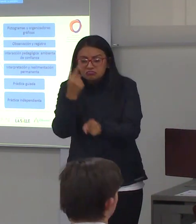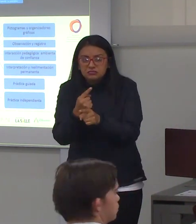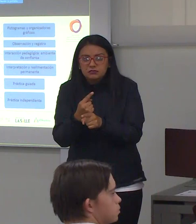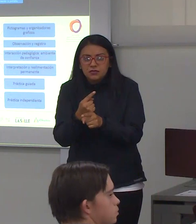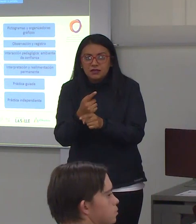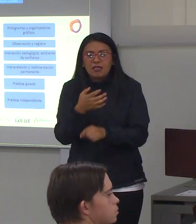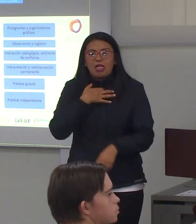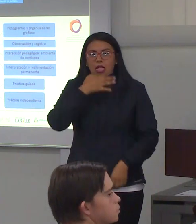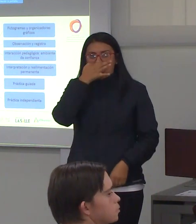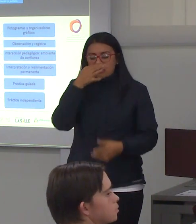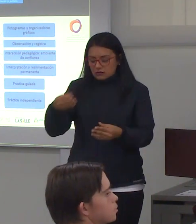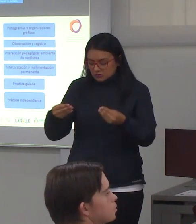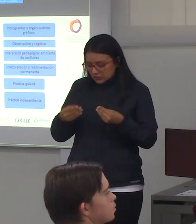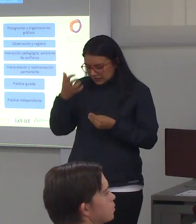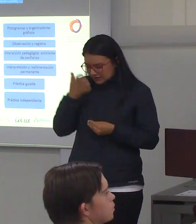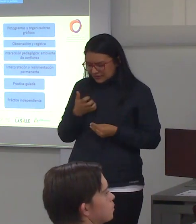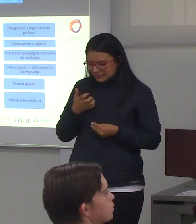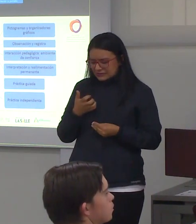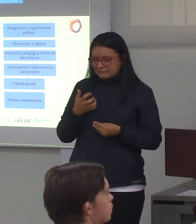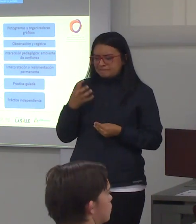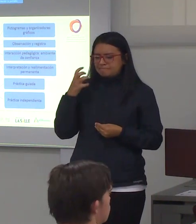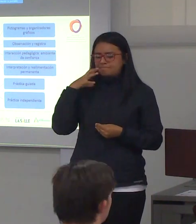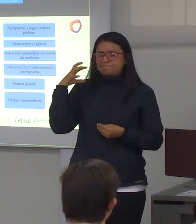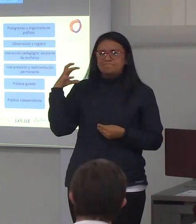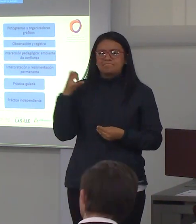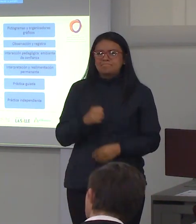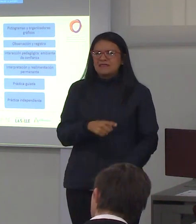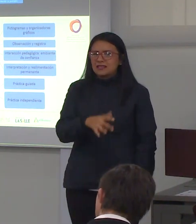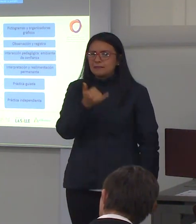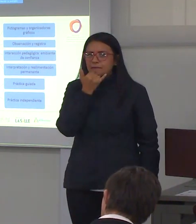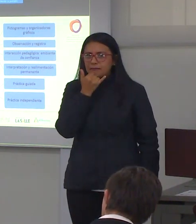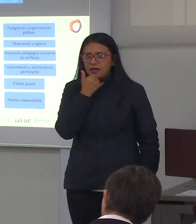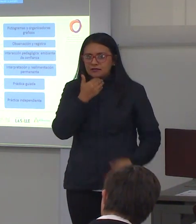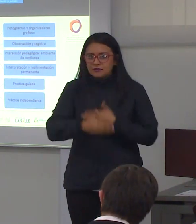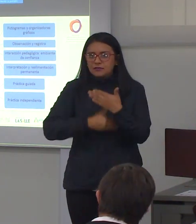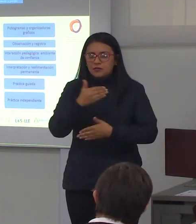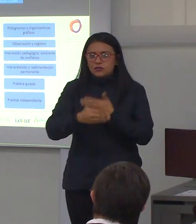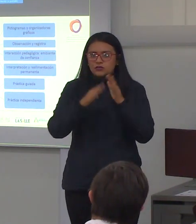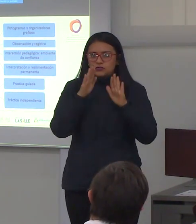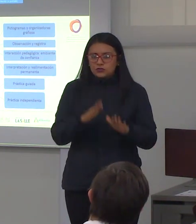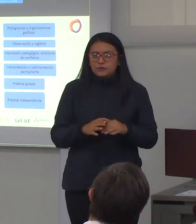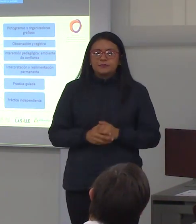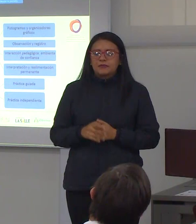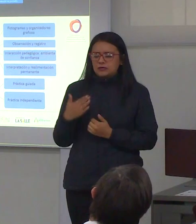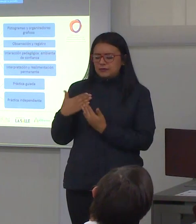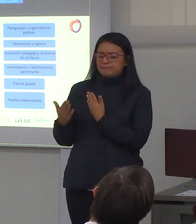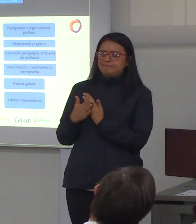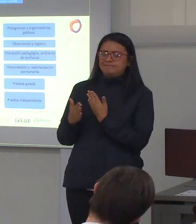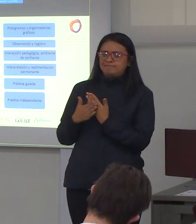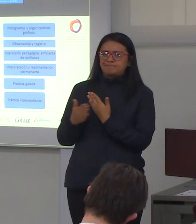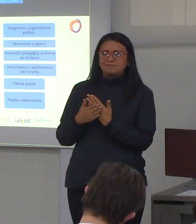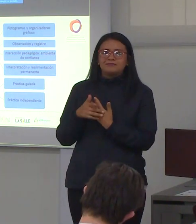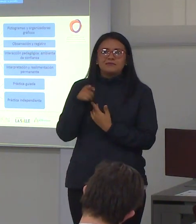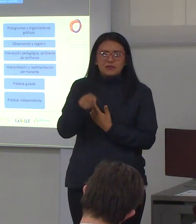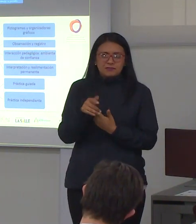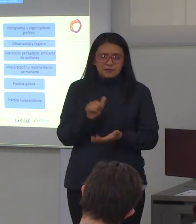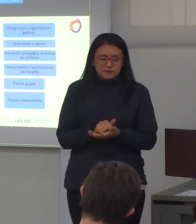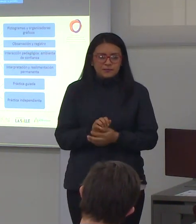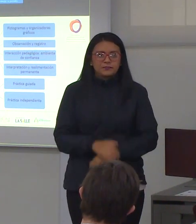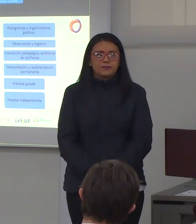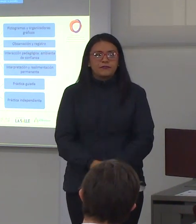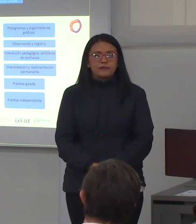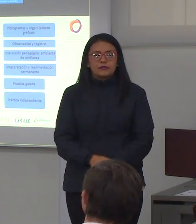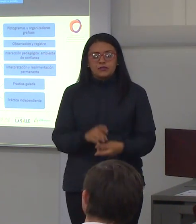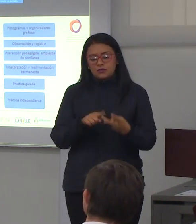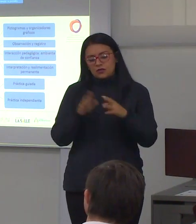cuando llegas a las evaluaciones te das cuenta de lo que está pasando en ese proceso. Entonces, nos invita a esa situación. Y el